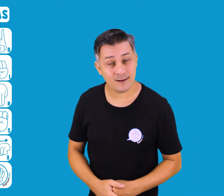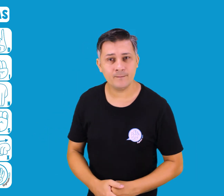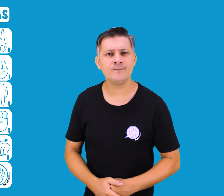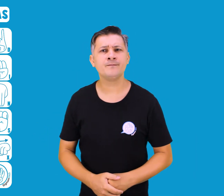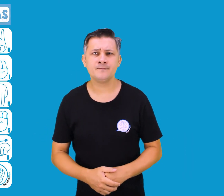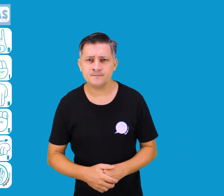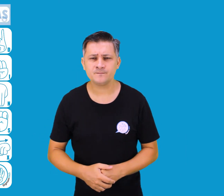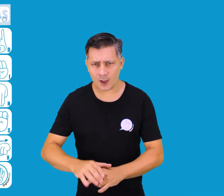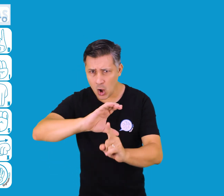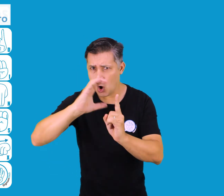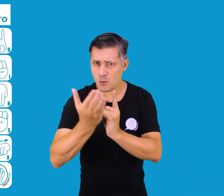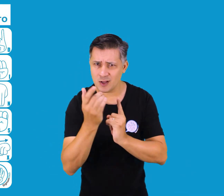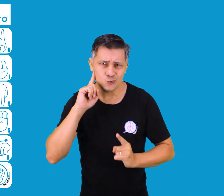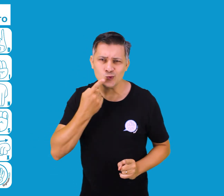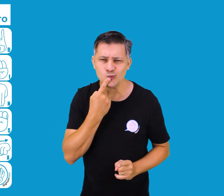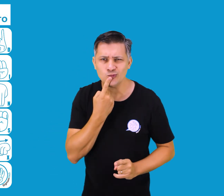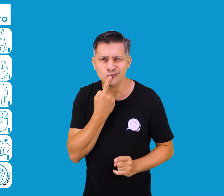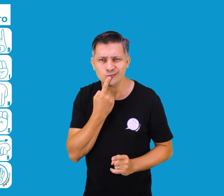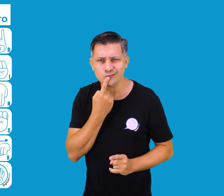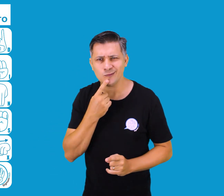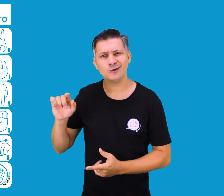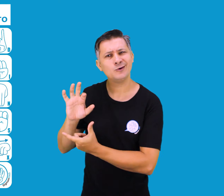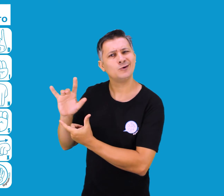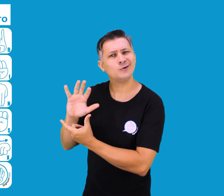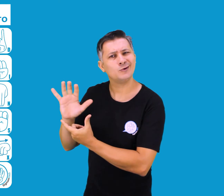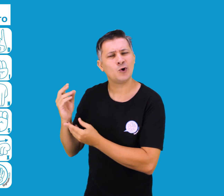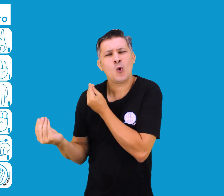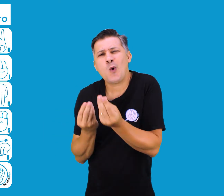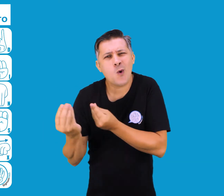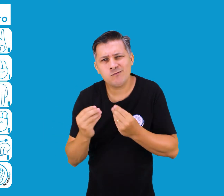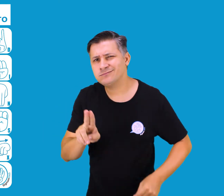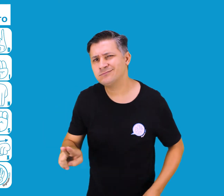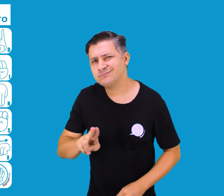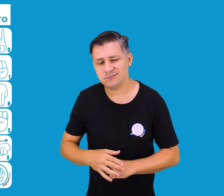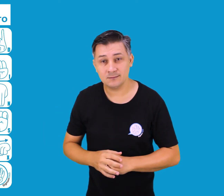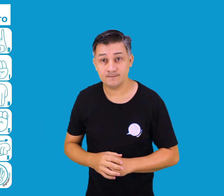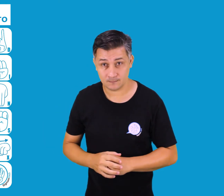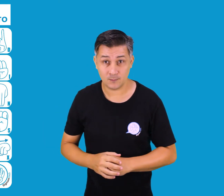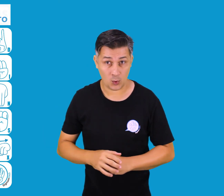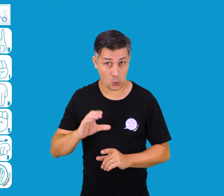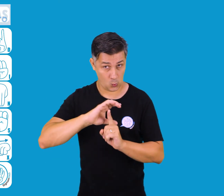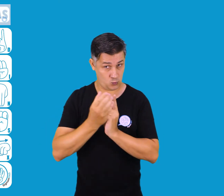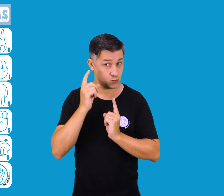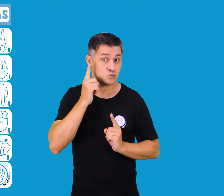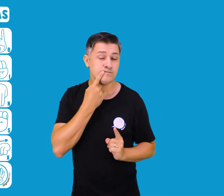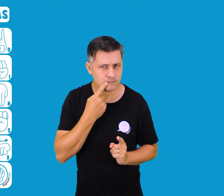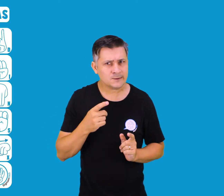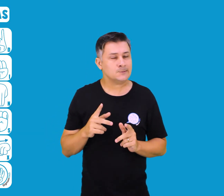Como a comunidade surda usa esse alfabeto? A comunidade surda usa o alfabeto de forma